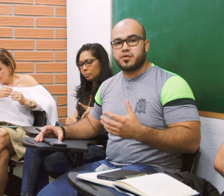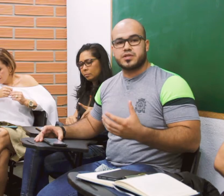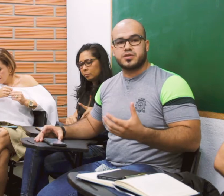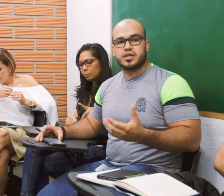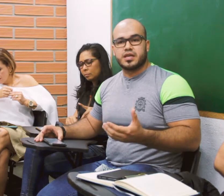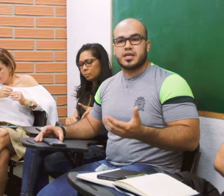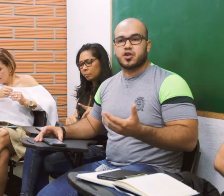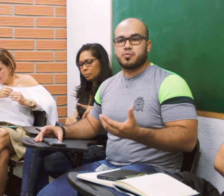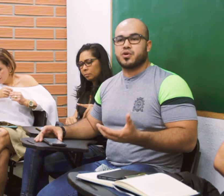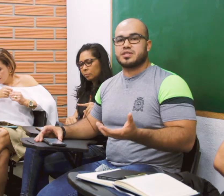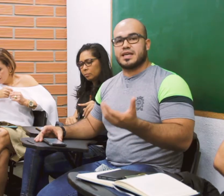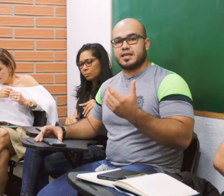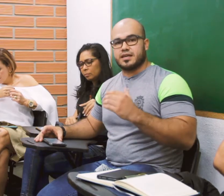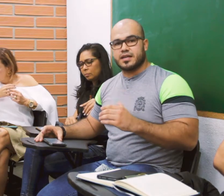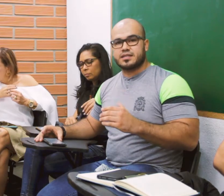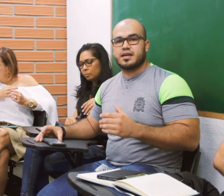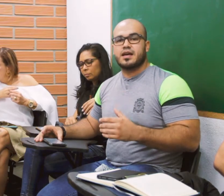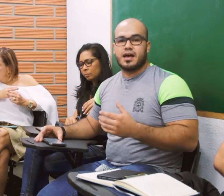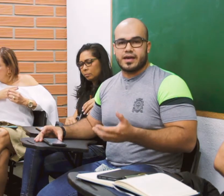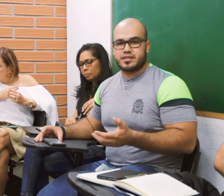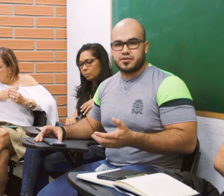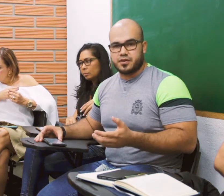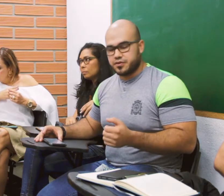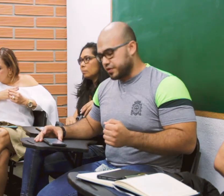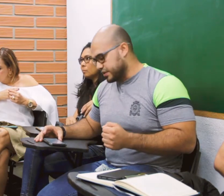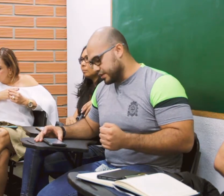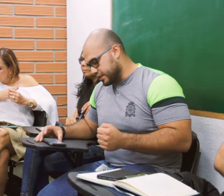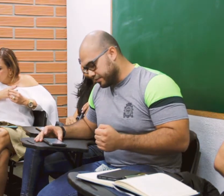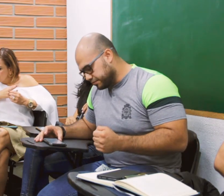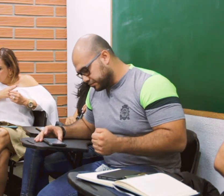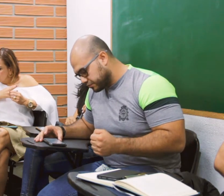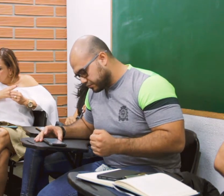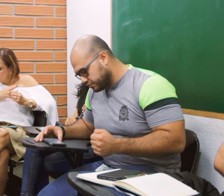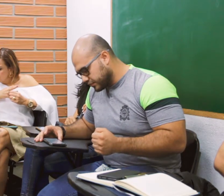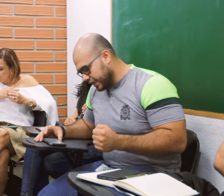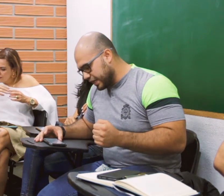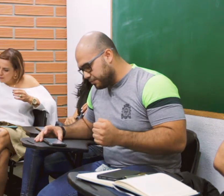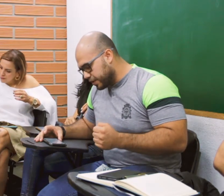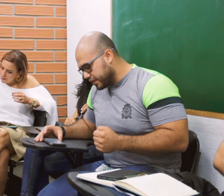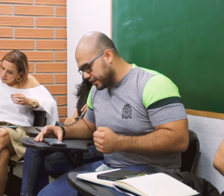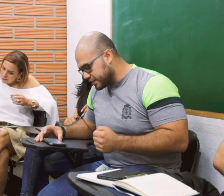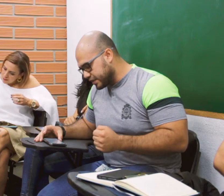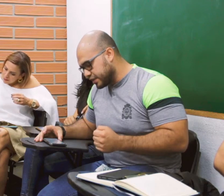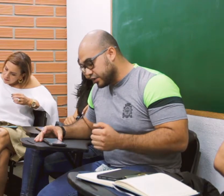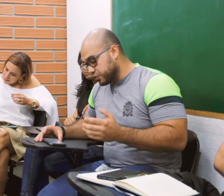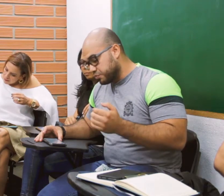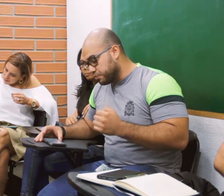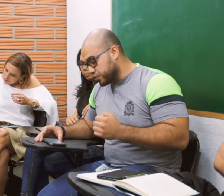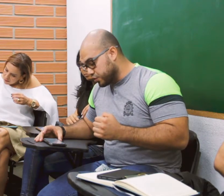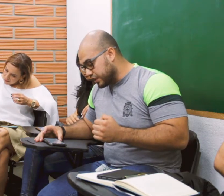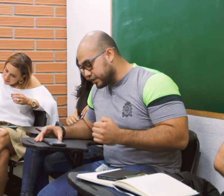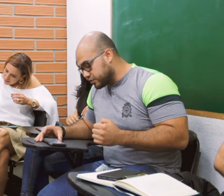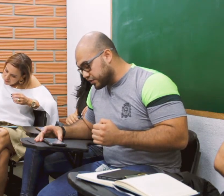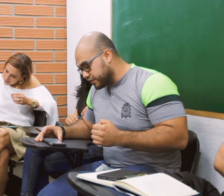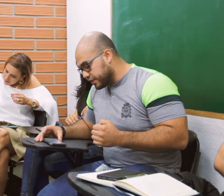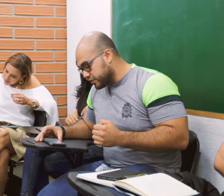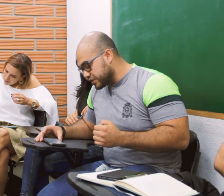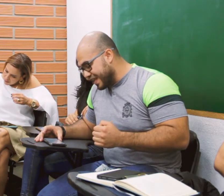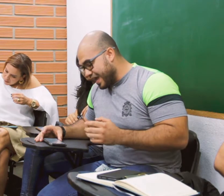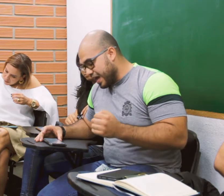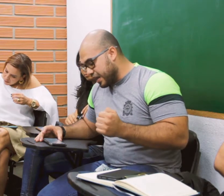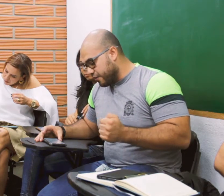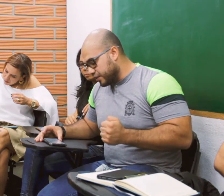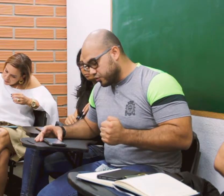procesos de evaluación y cómo se ingresa a esa vida universitaria. En la permanencia, pues proporcionar datos